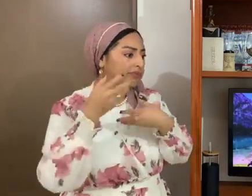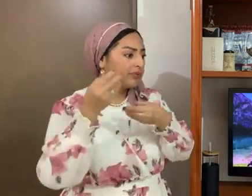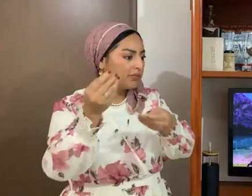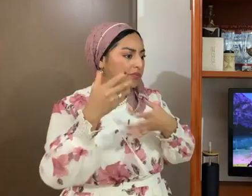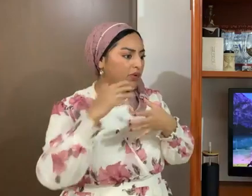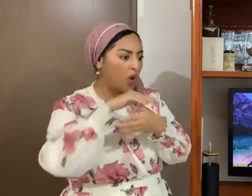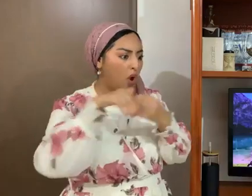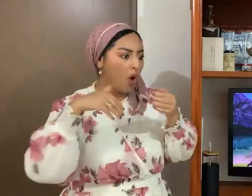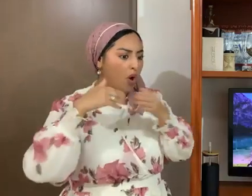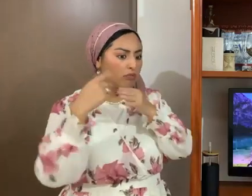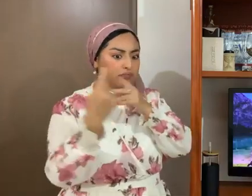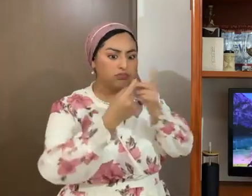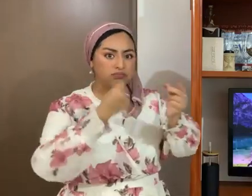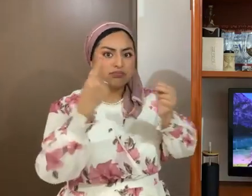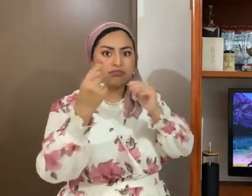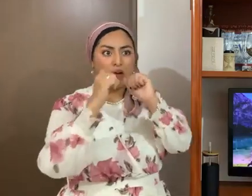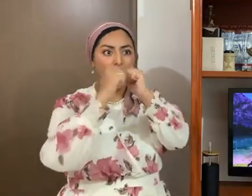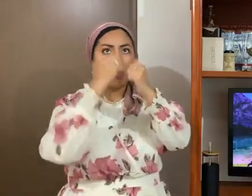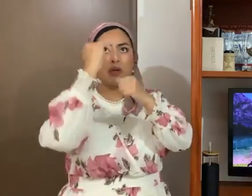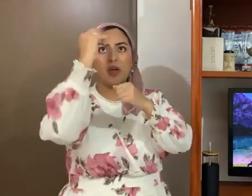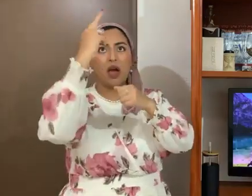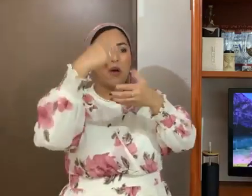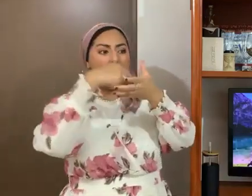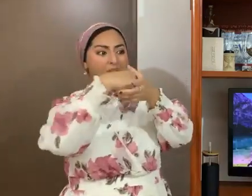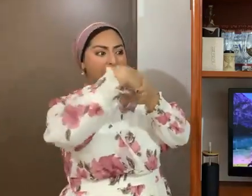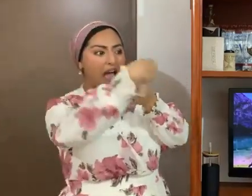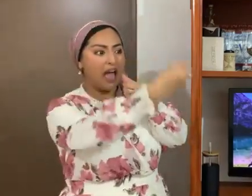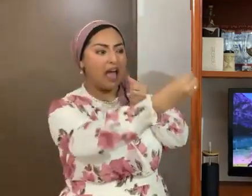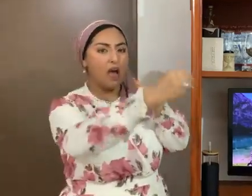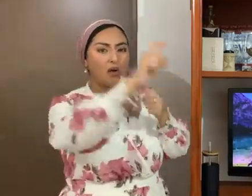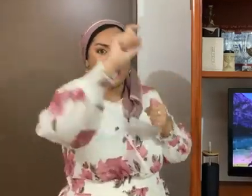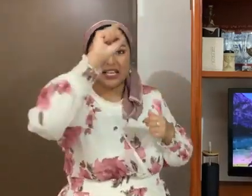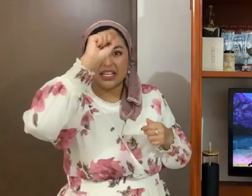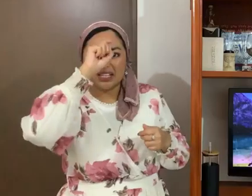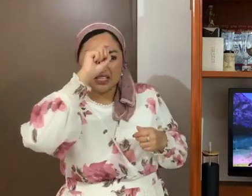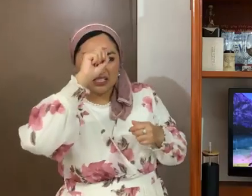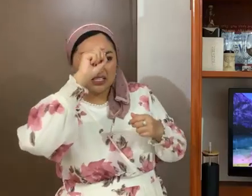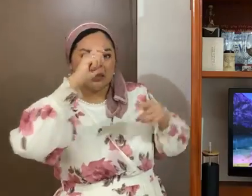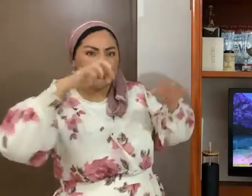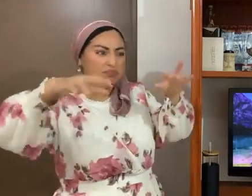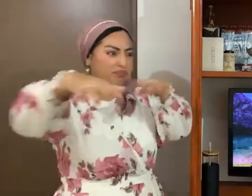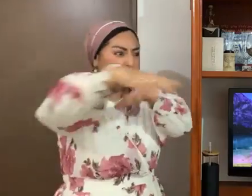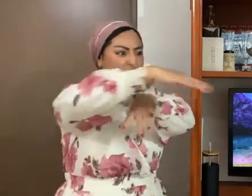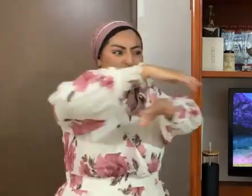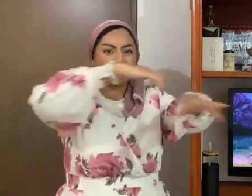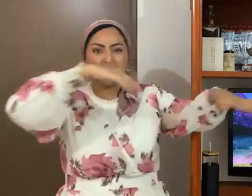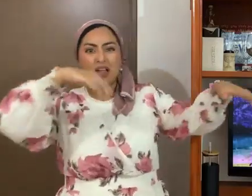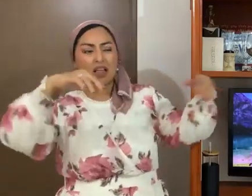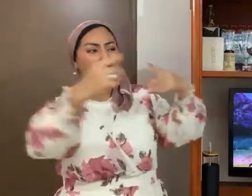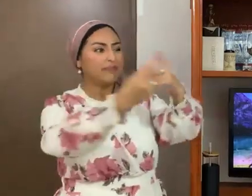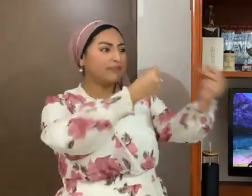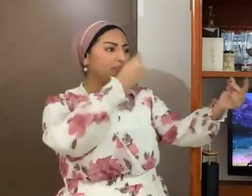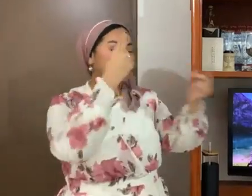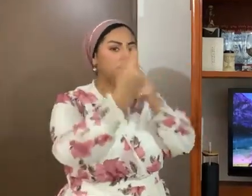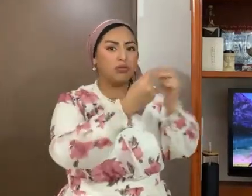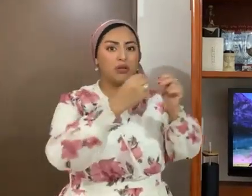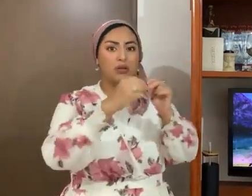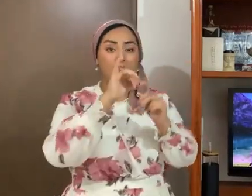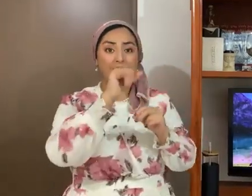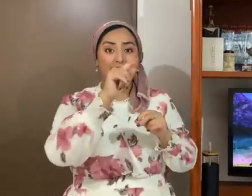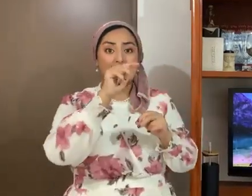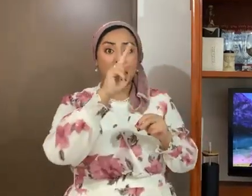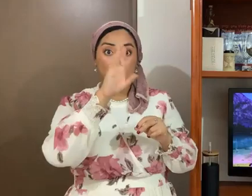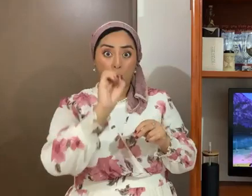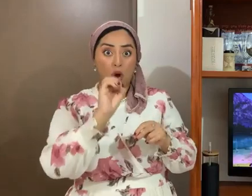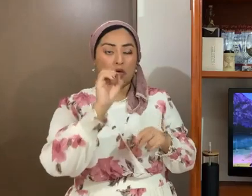con Moisés y con Israel, su pueblo, y como Yahweh había sacado a Israel de Egipto. A